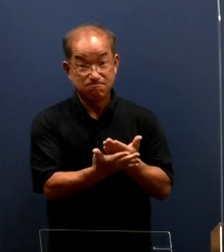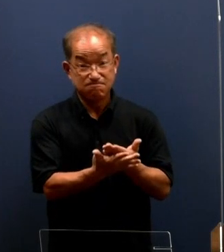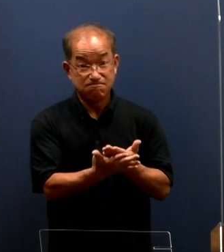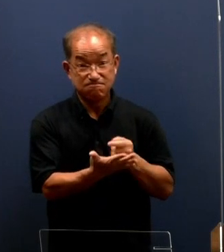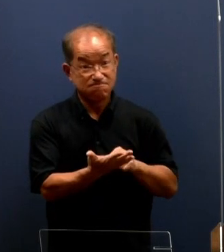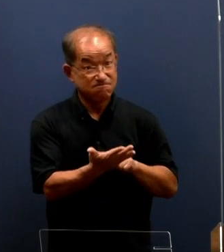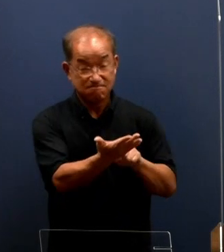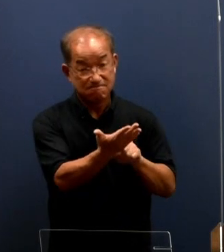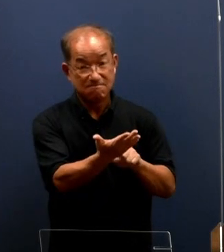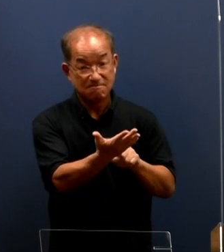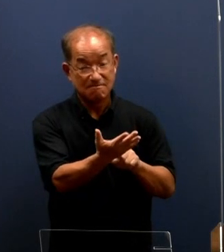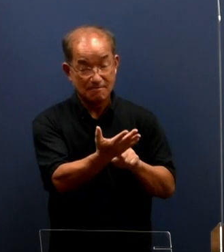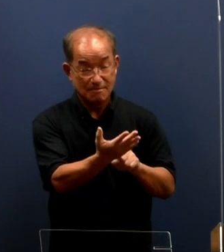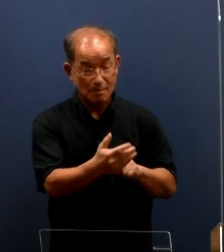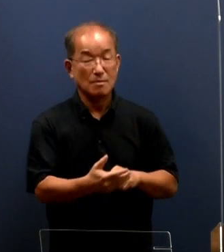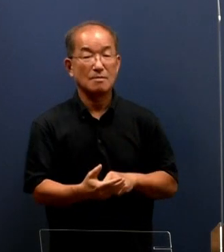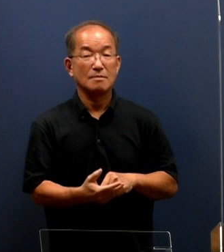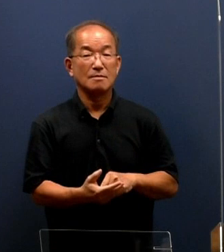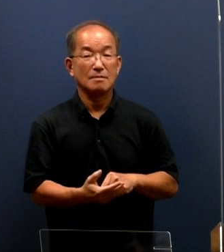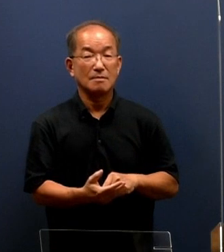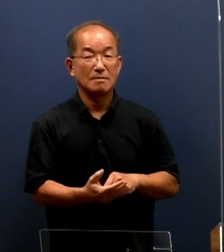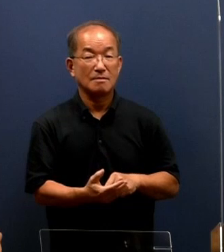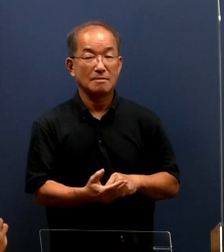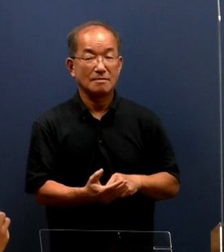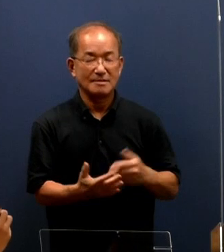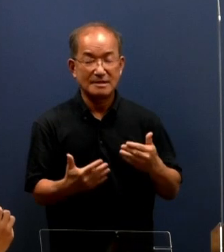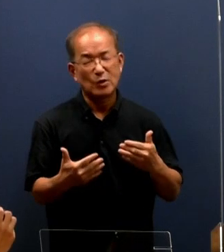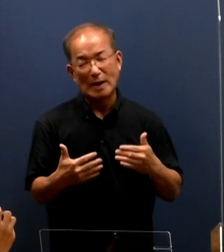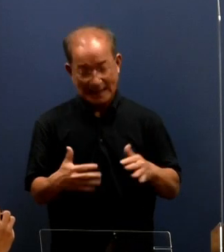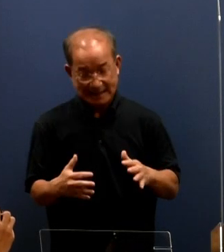には言う必要が